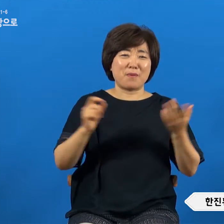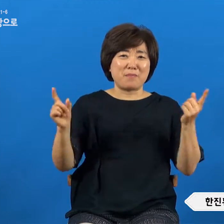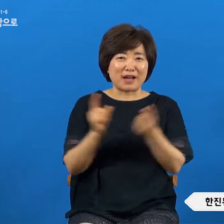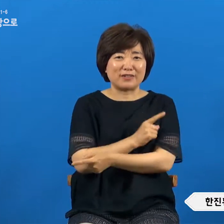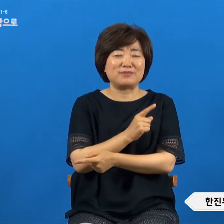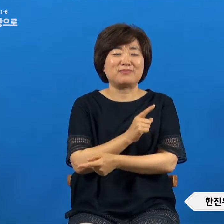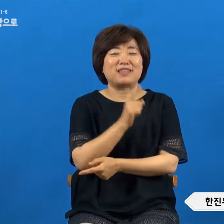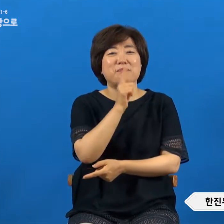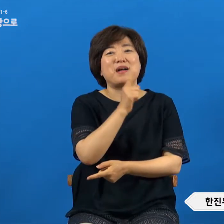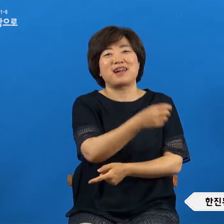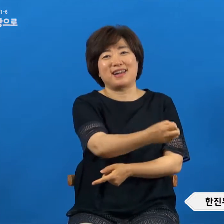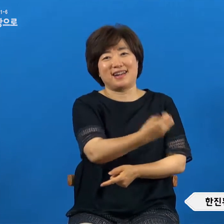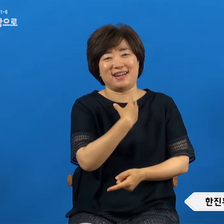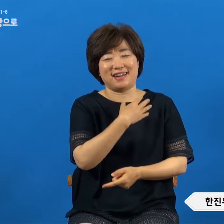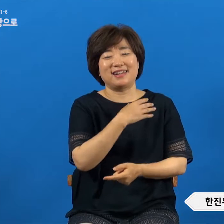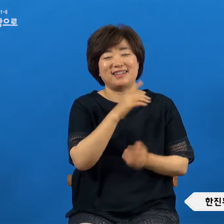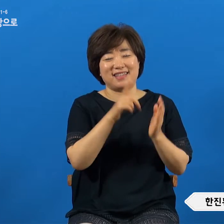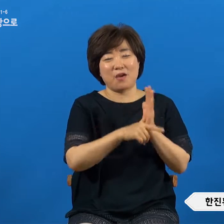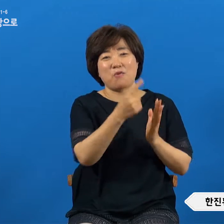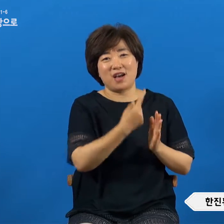것입니다.